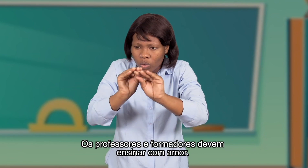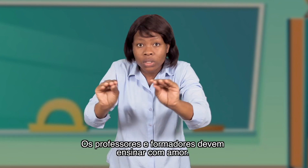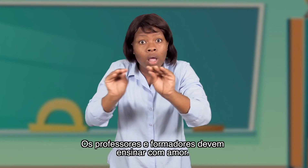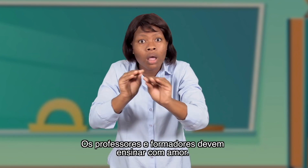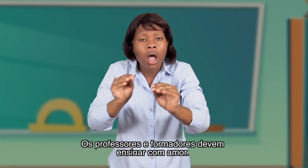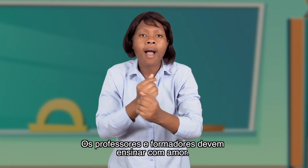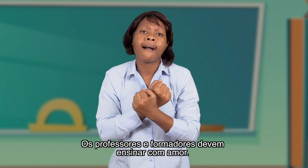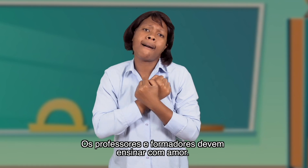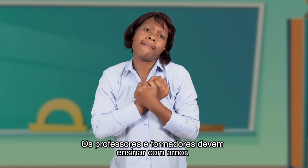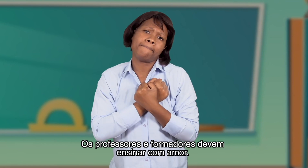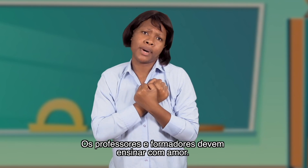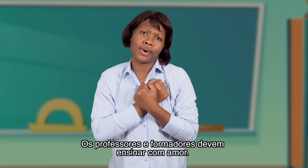ensinar com amor